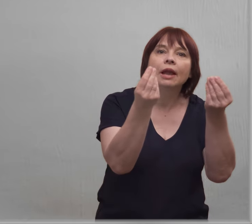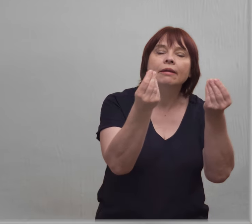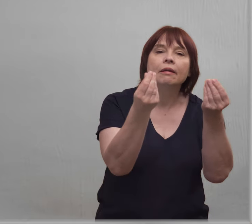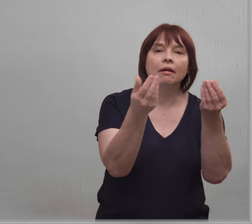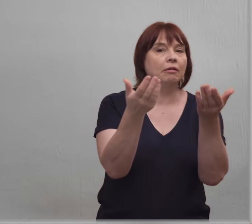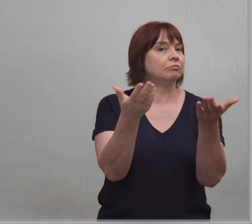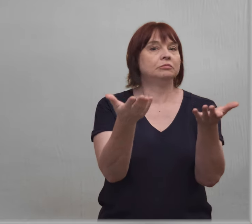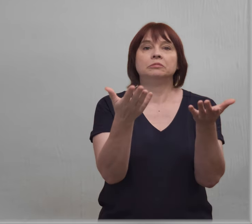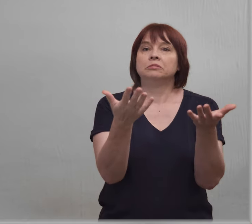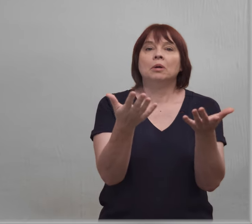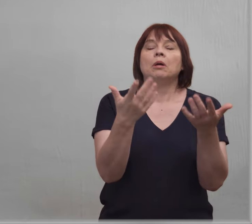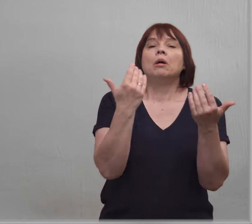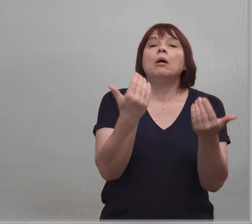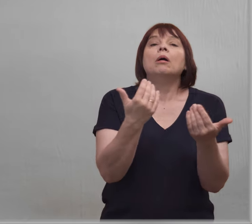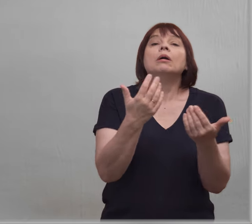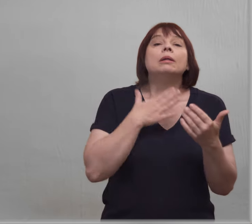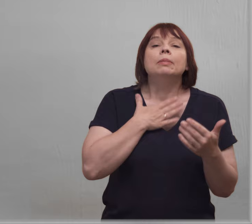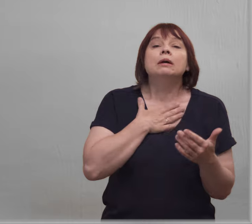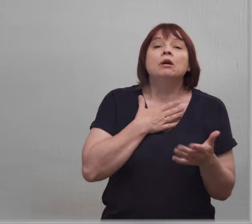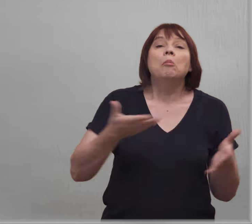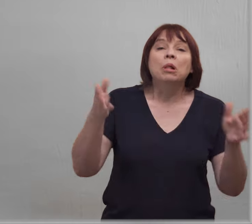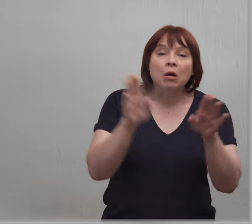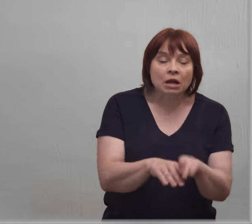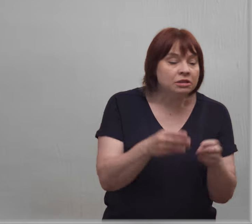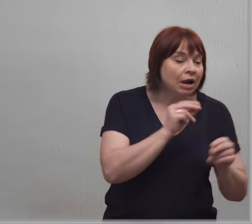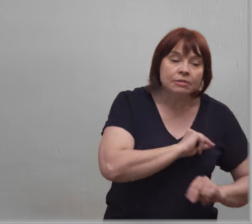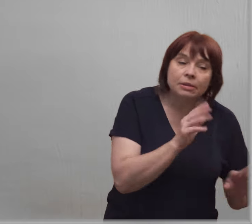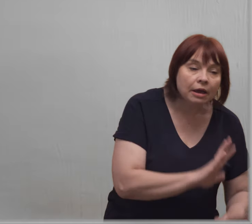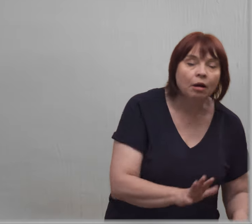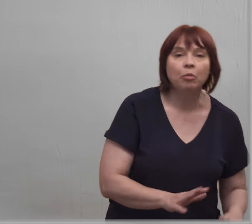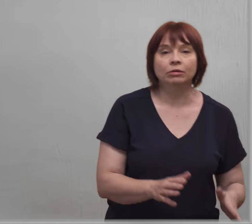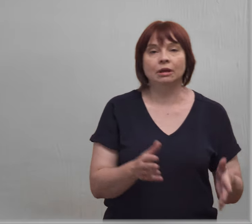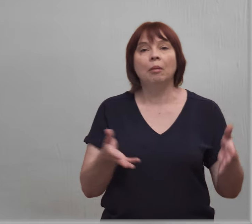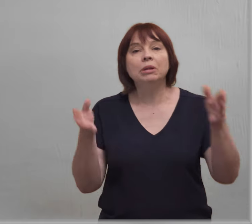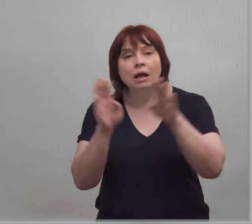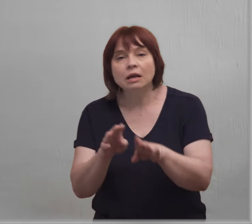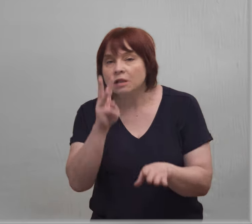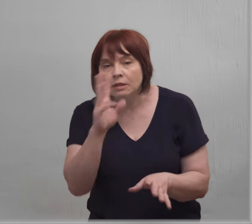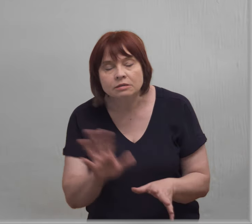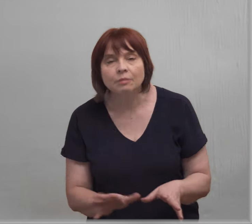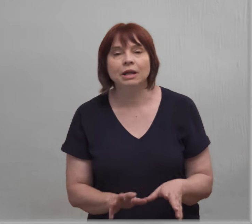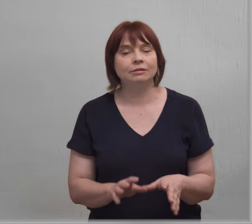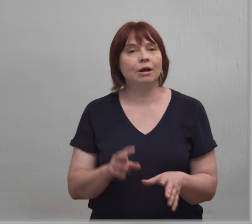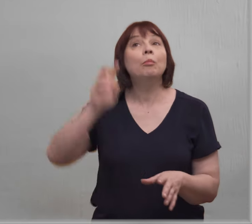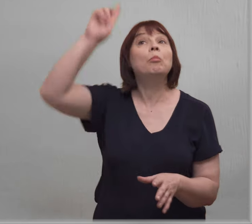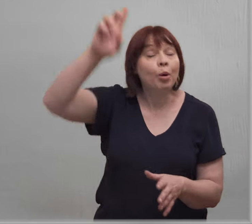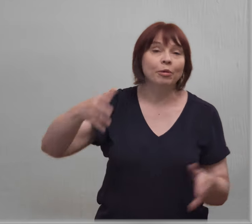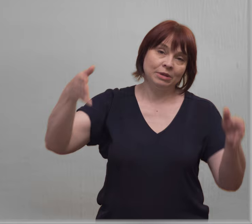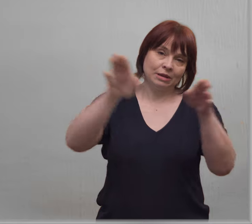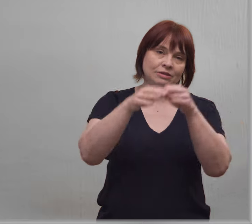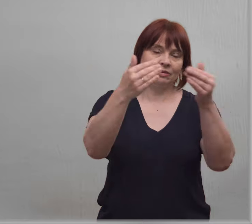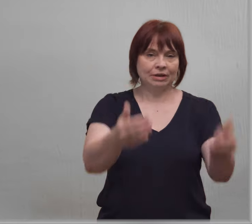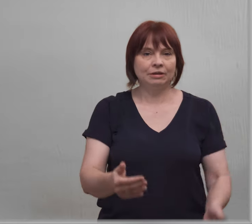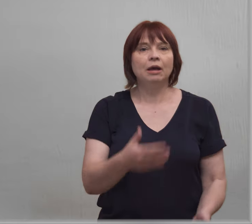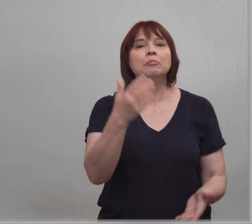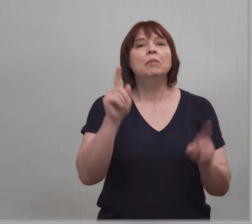наши профессии, профессионализм. Так увлекает порой профессионализм, и ты думаешь, какой я профессионал, как я зарабатываю,